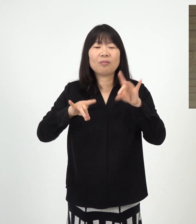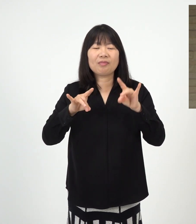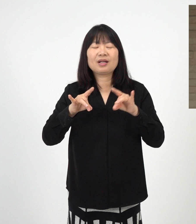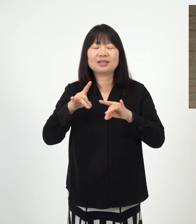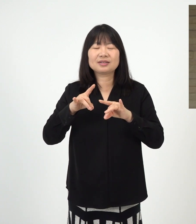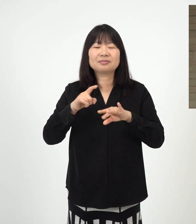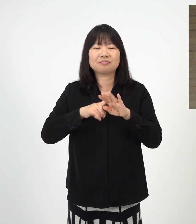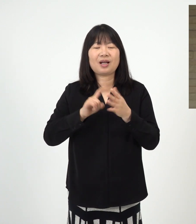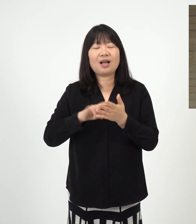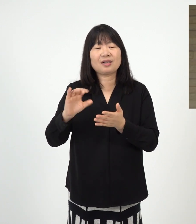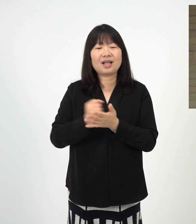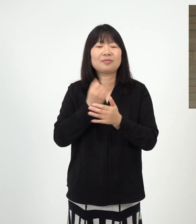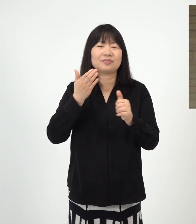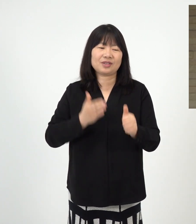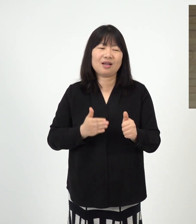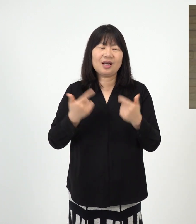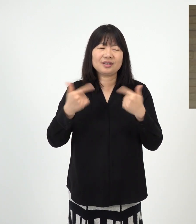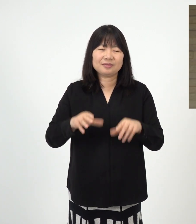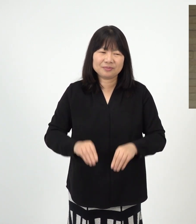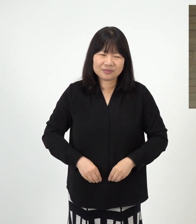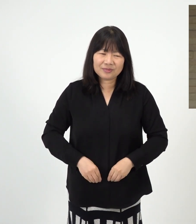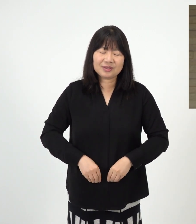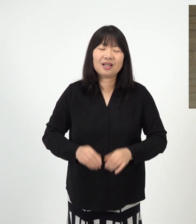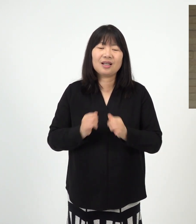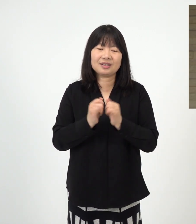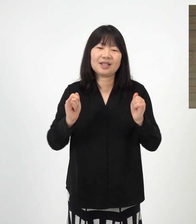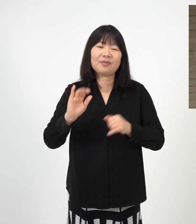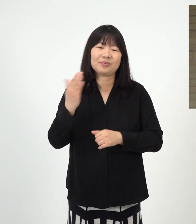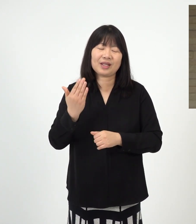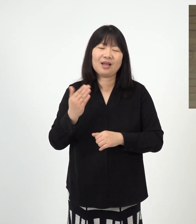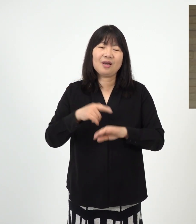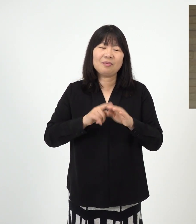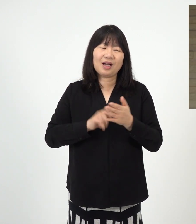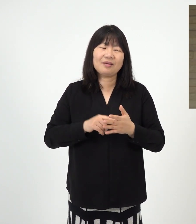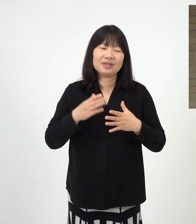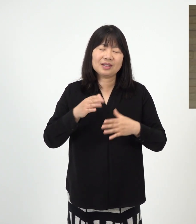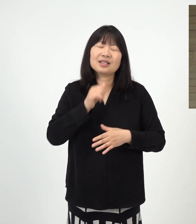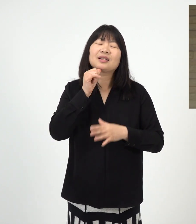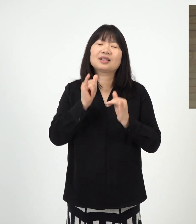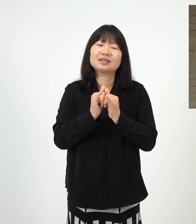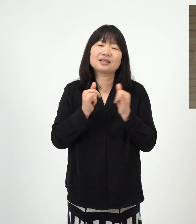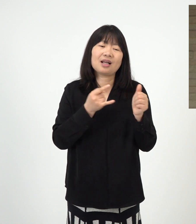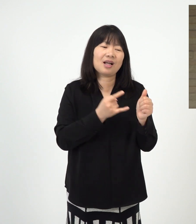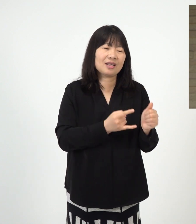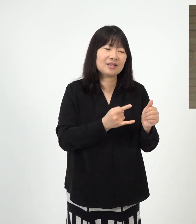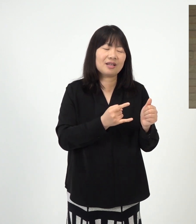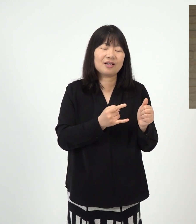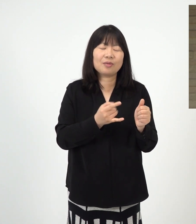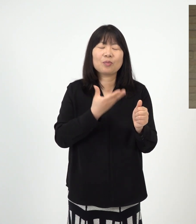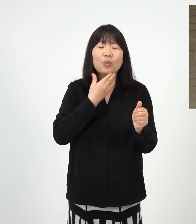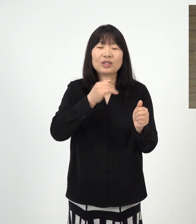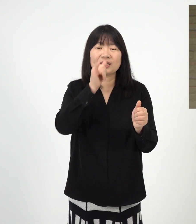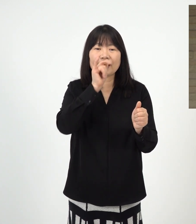심령이에요. 허기가 있는 심령이에요. 심령이 가난한 자는 복이 있다 그랬어요.